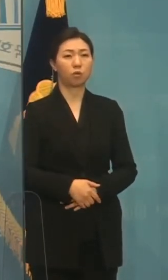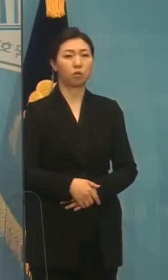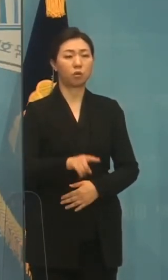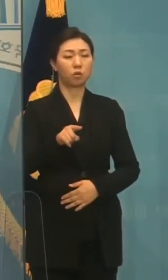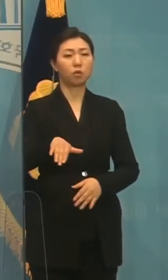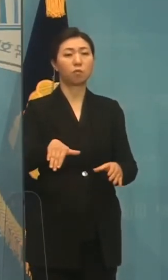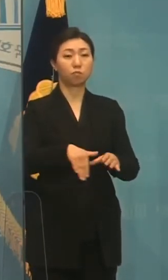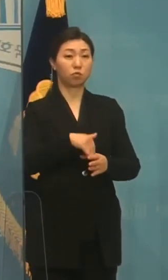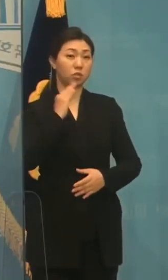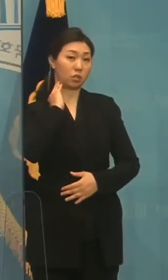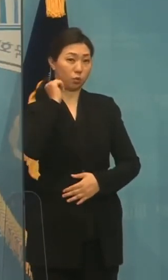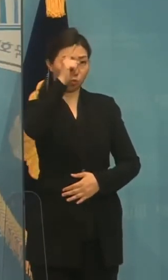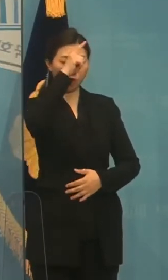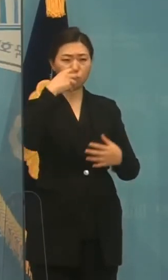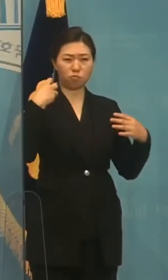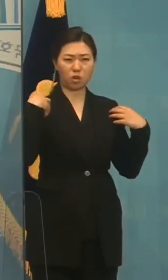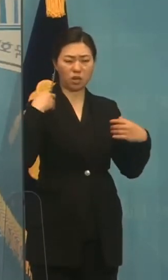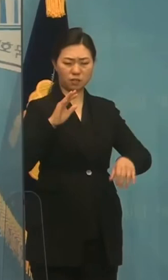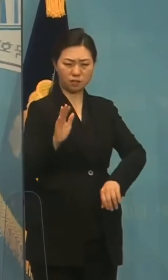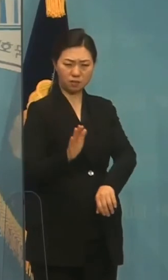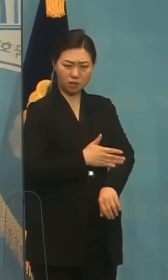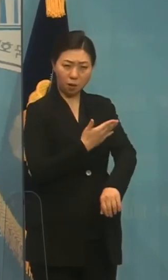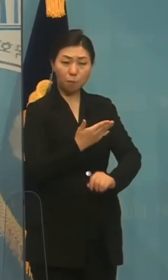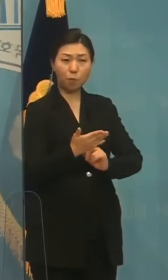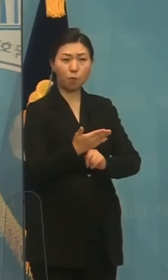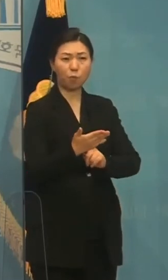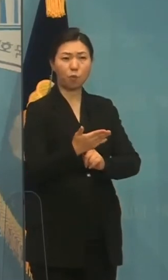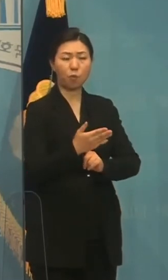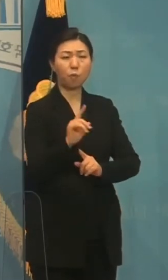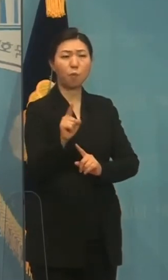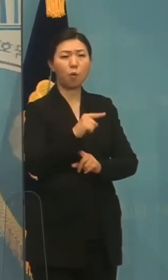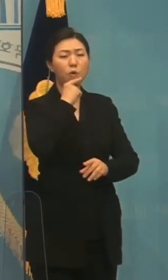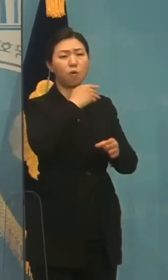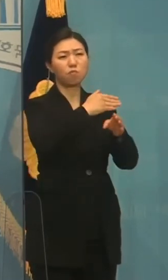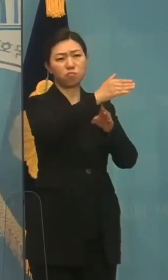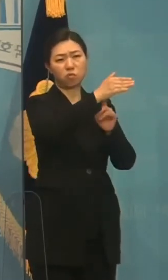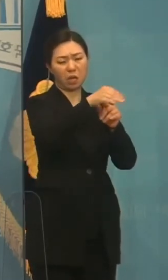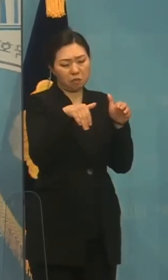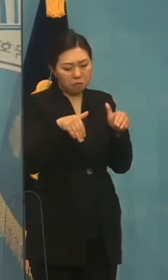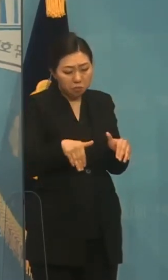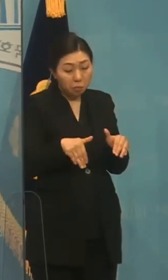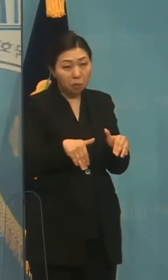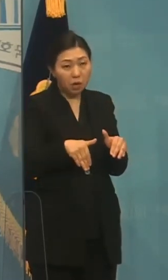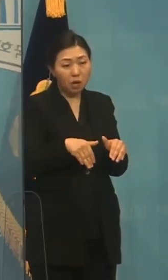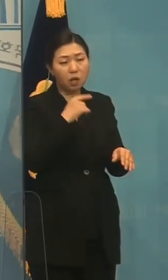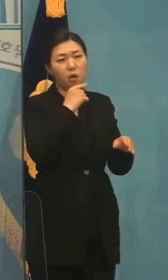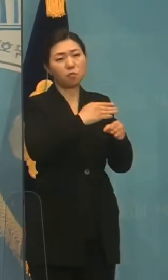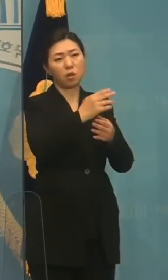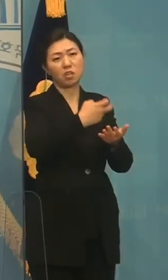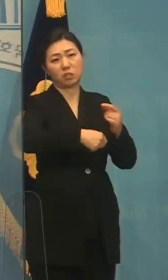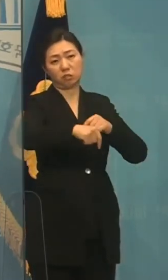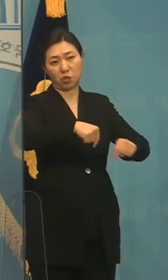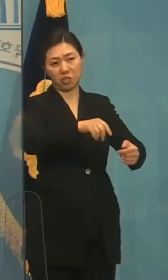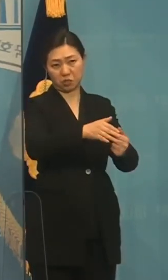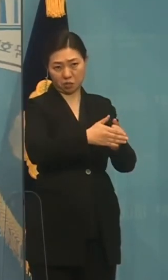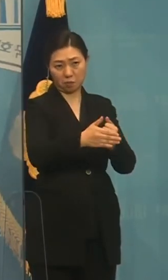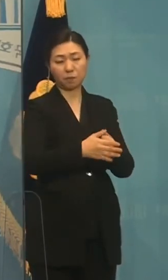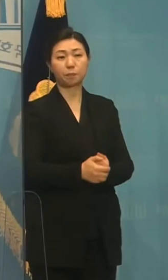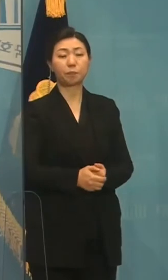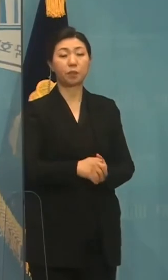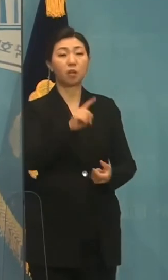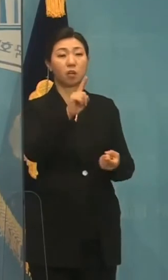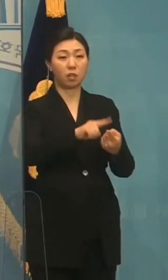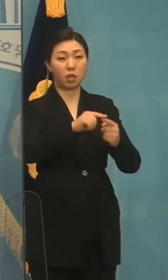정부의 잘못된 불정적인 대북 정책의 결과라고 저희들은 생각을 하고 있습니다. 그래서 오늘 이